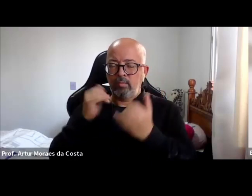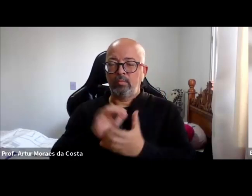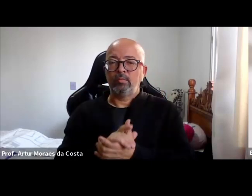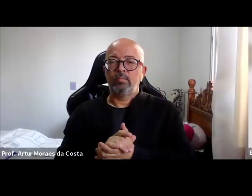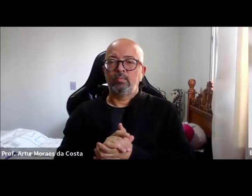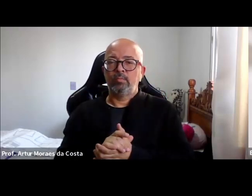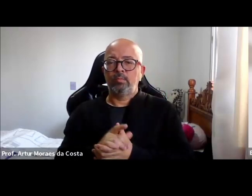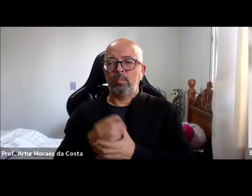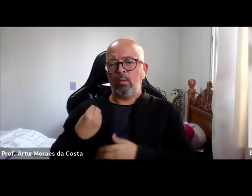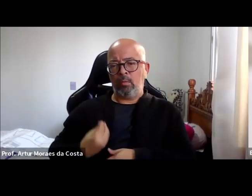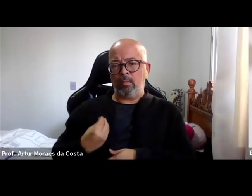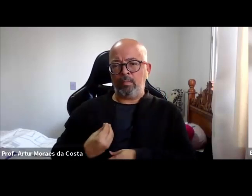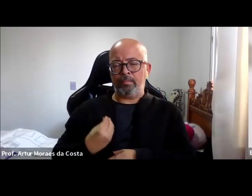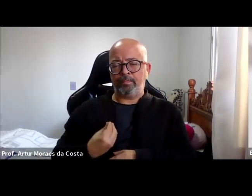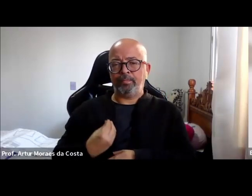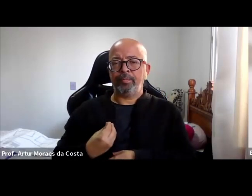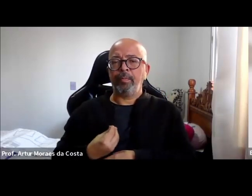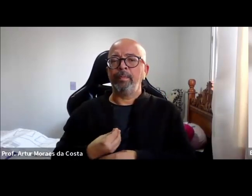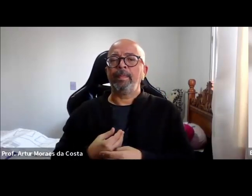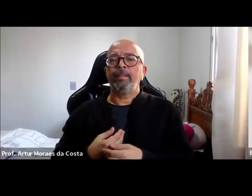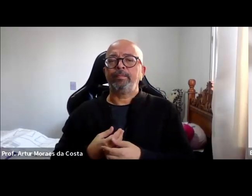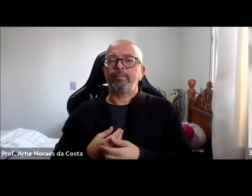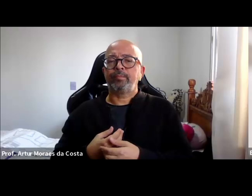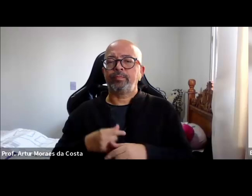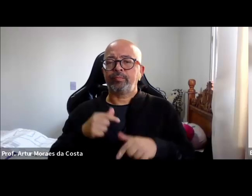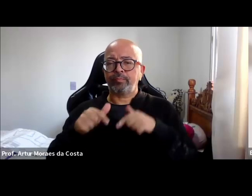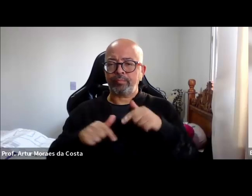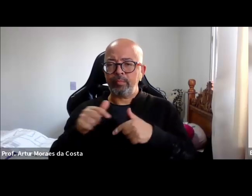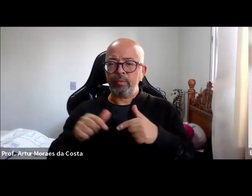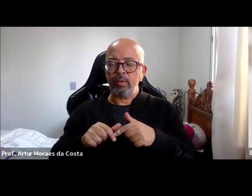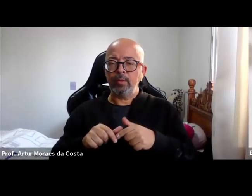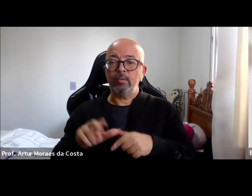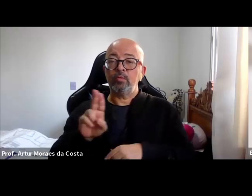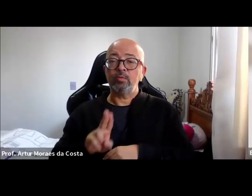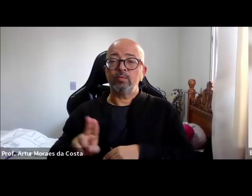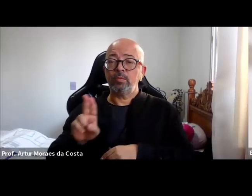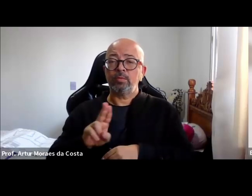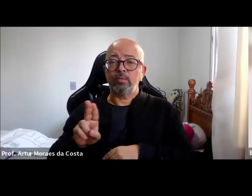emplean los guías intérpretes para describir lenguajes